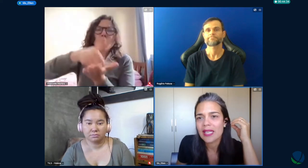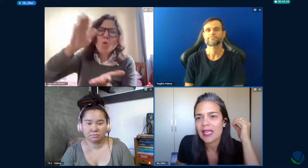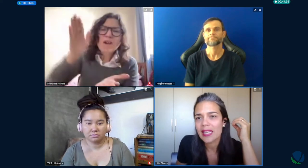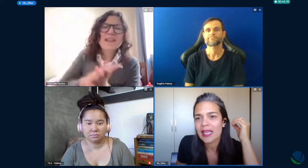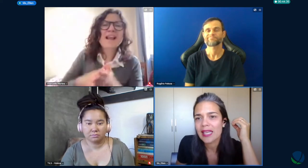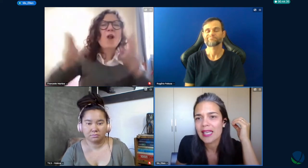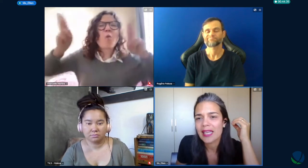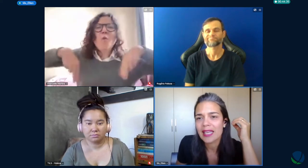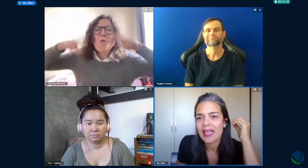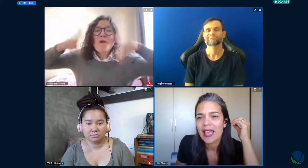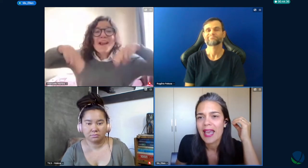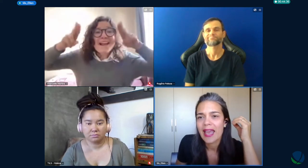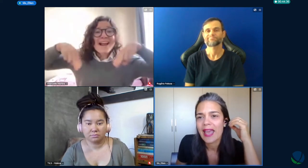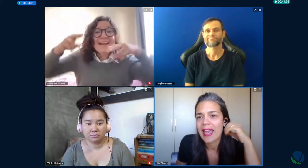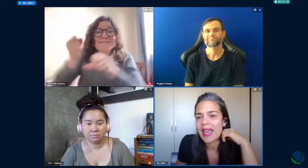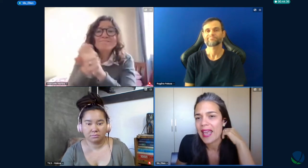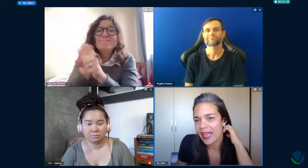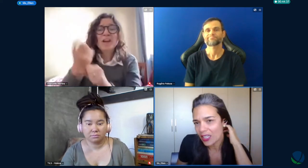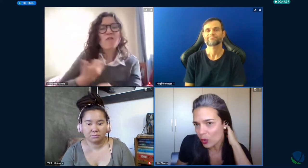falou que